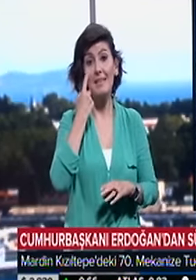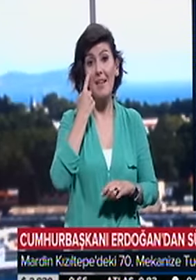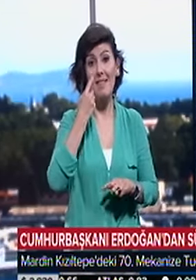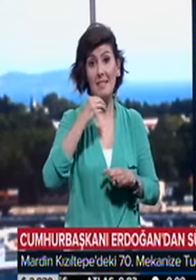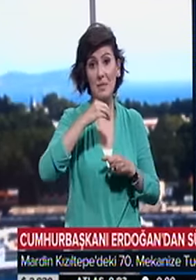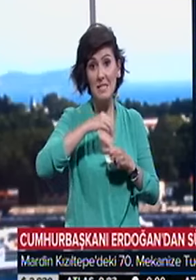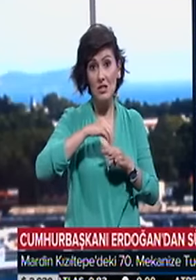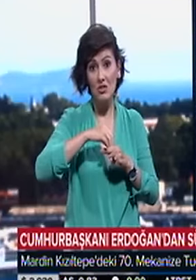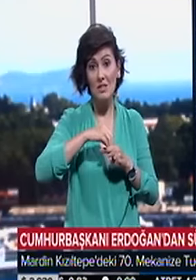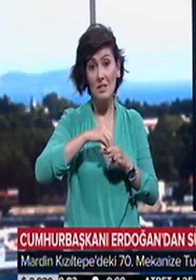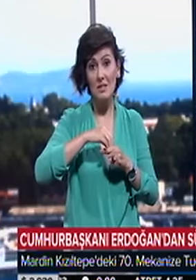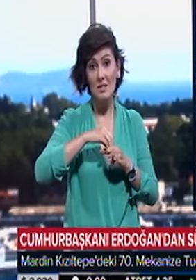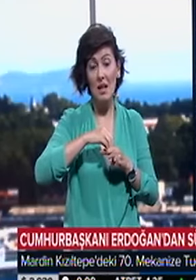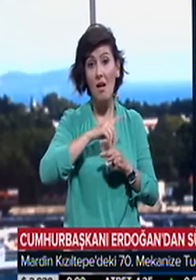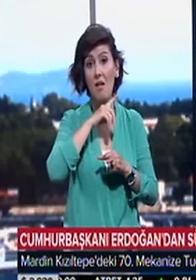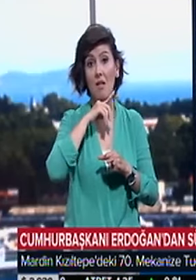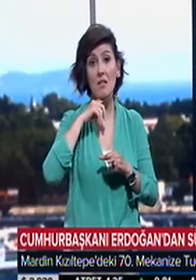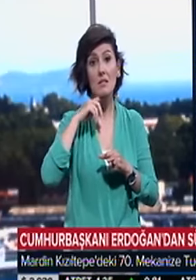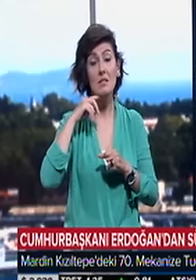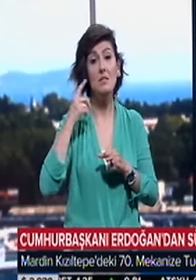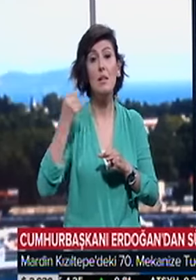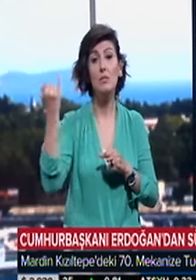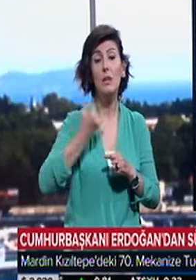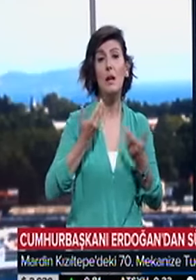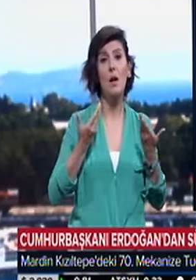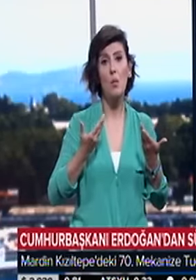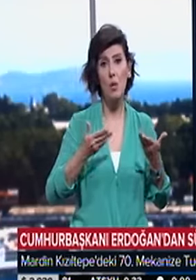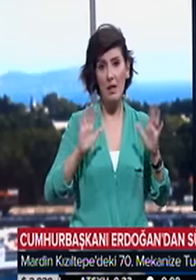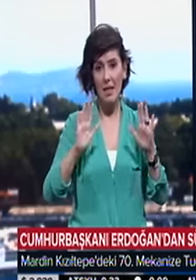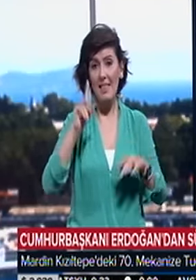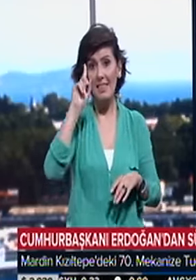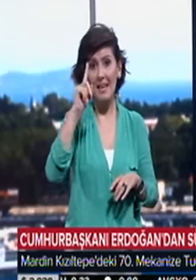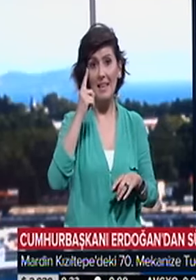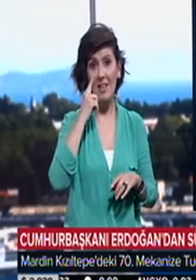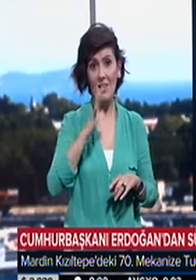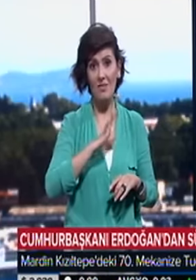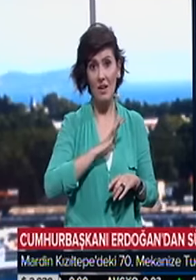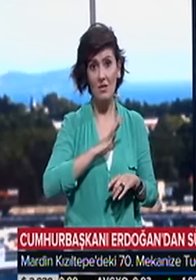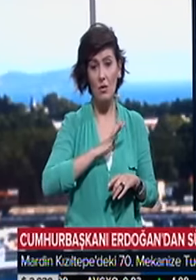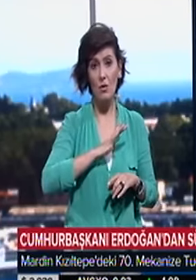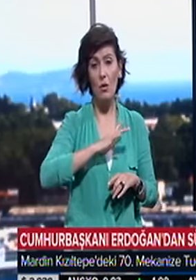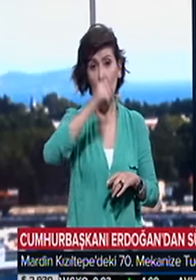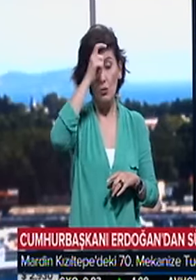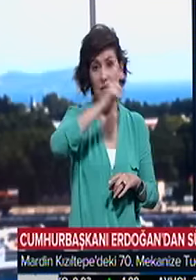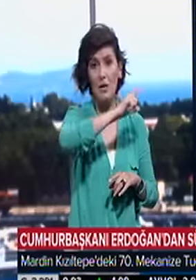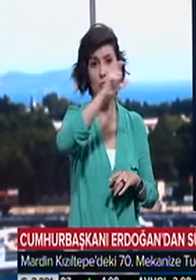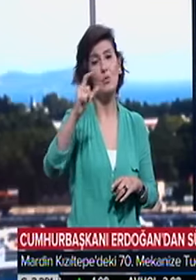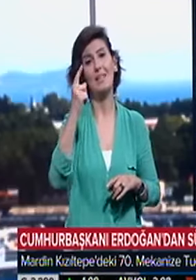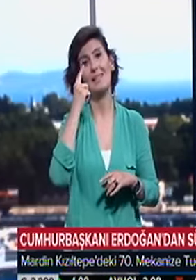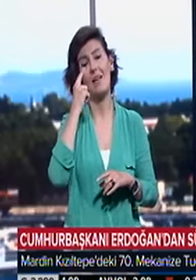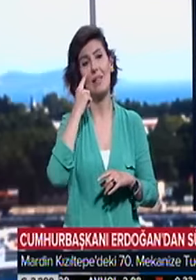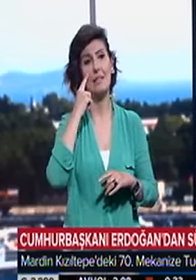Devletimizin içinde bir devlet asla kabul etmeyiz. Tek devletimiz var, o da Türkiye Cumhuriyeti Devleti.